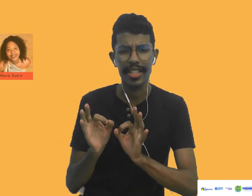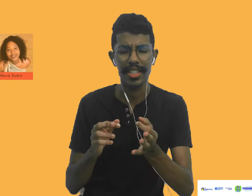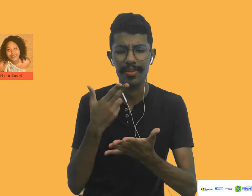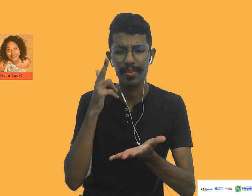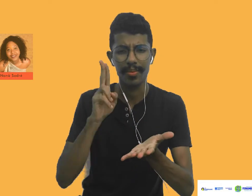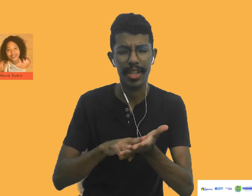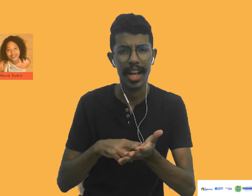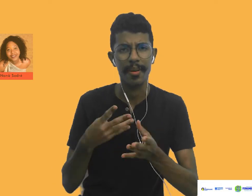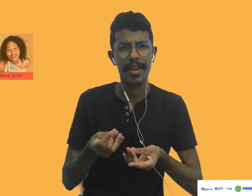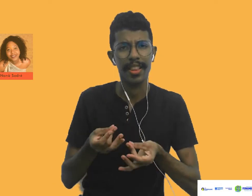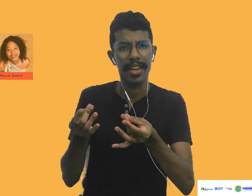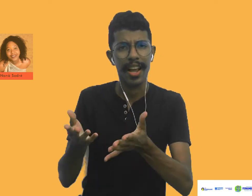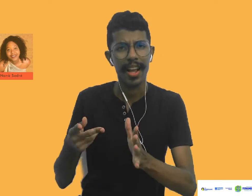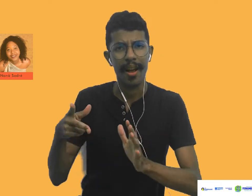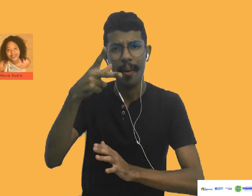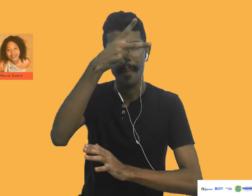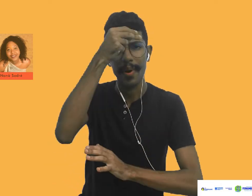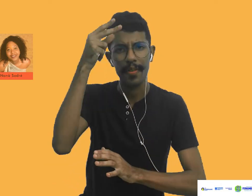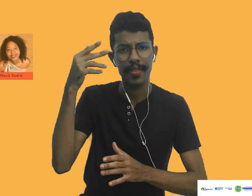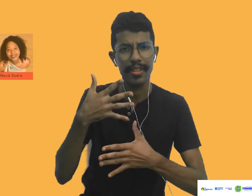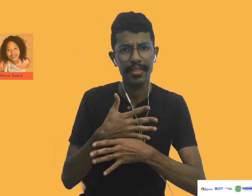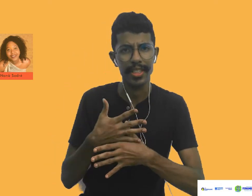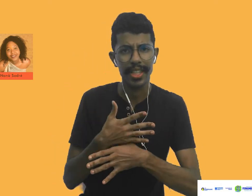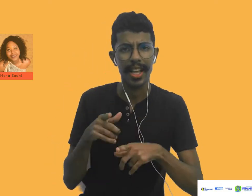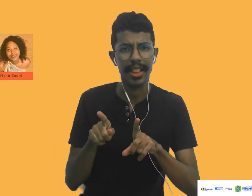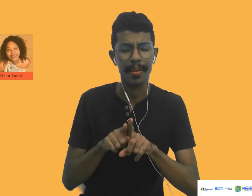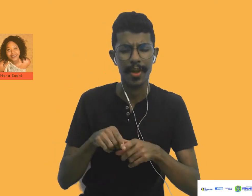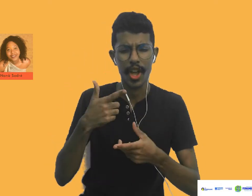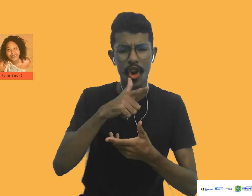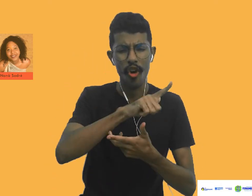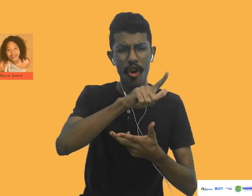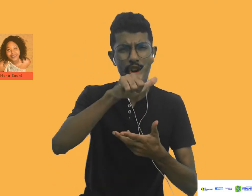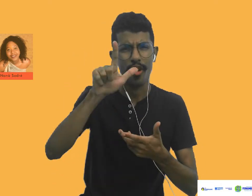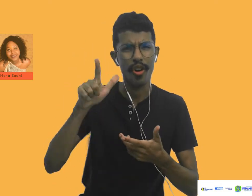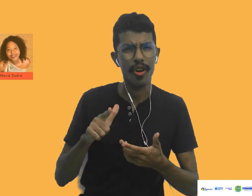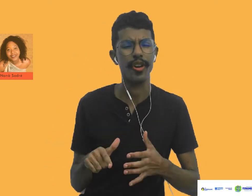entregar ao prefeito da cidade, né?